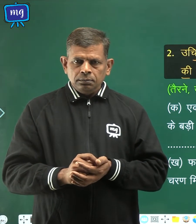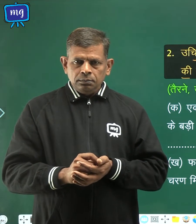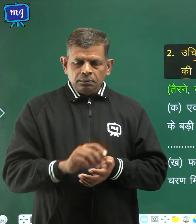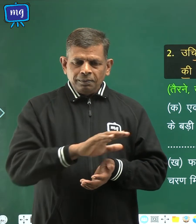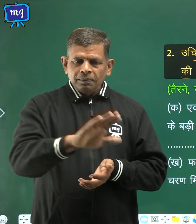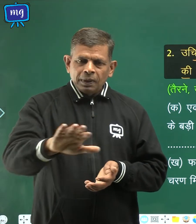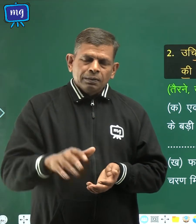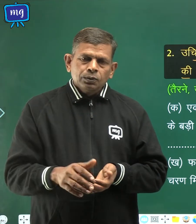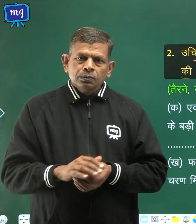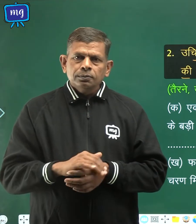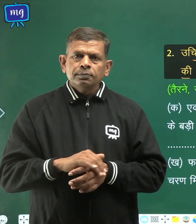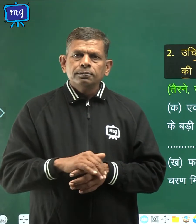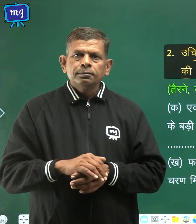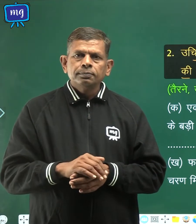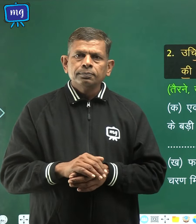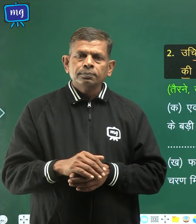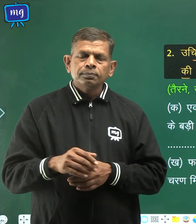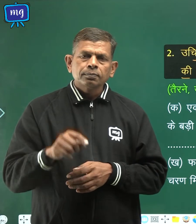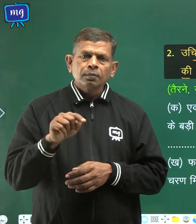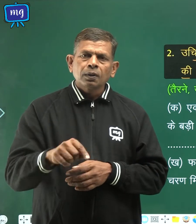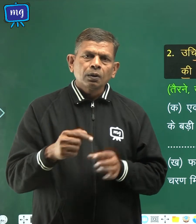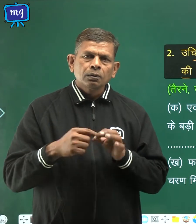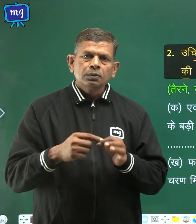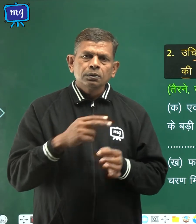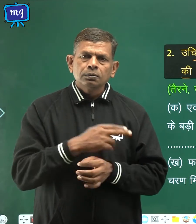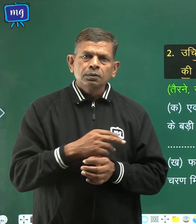प्यारे बच्चों, इस प्रश्न में